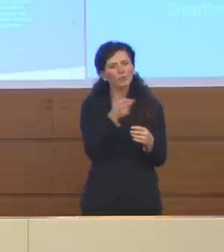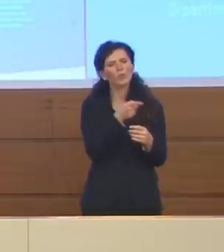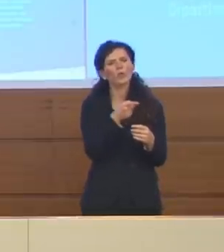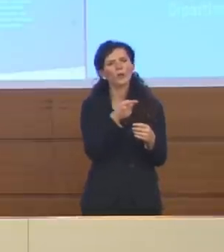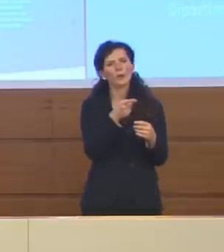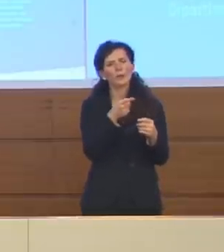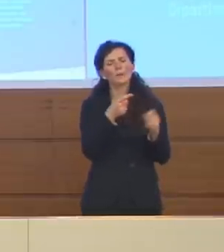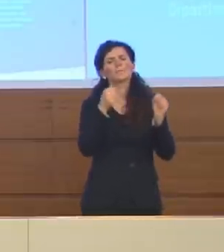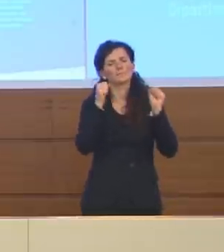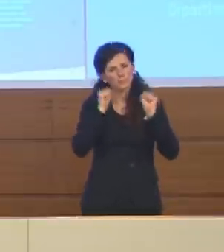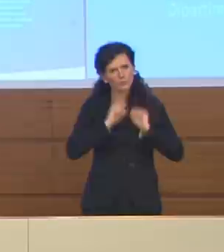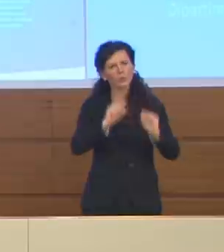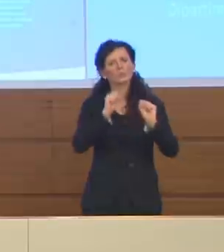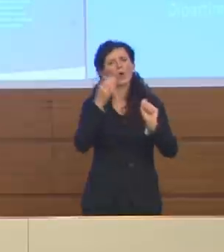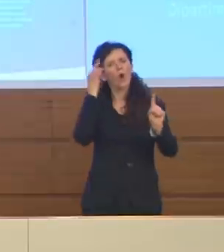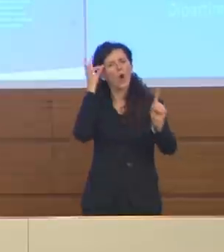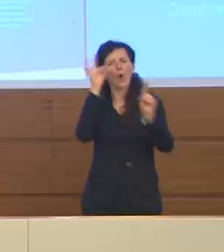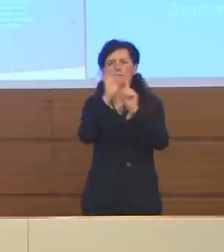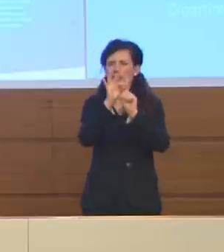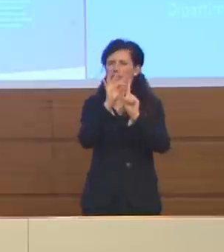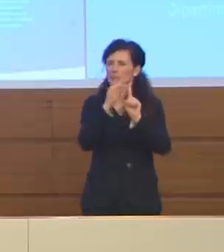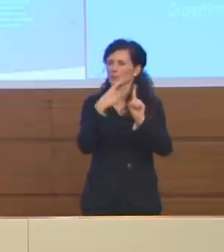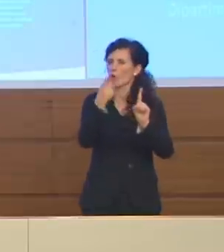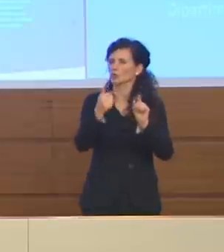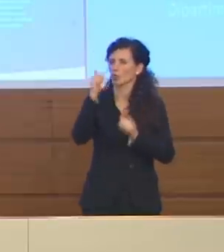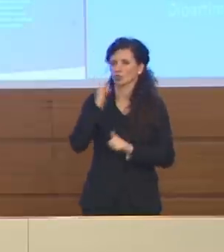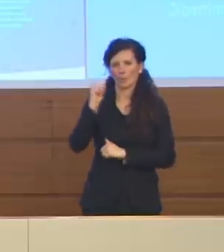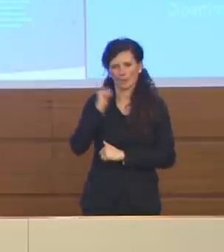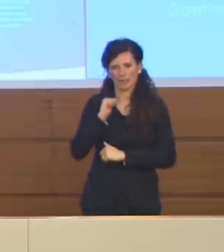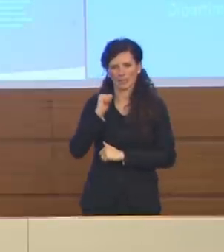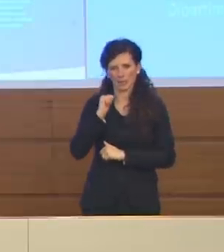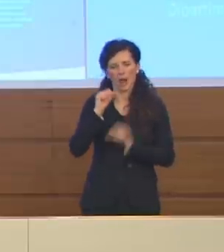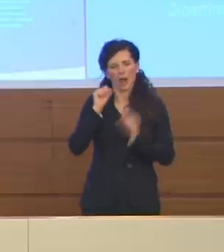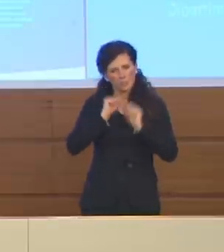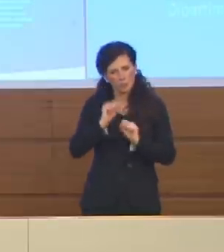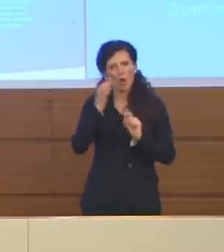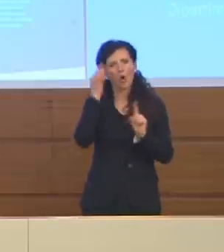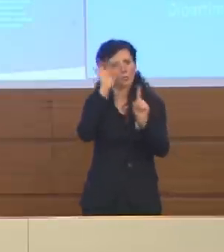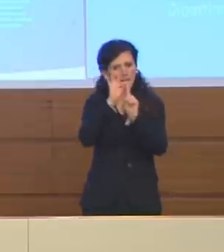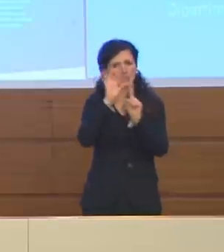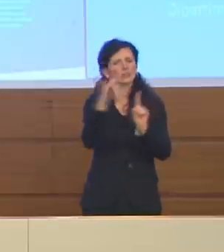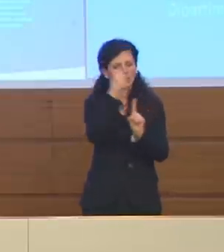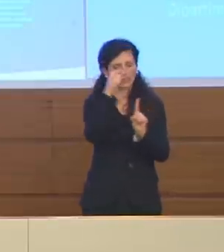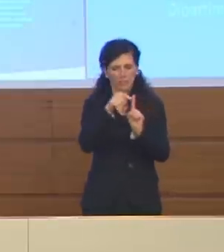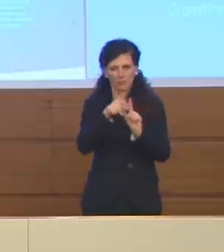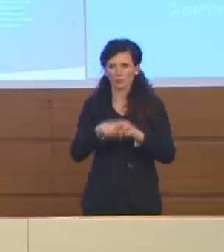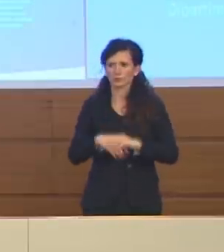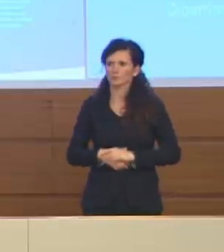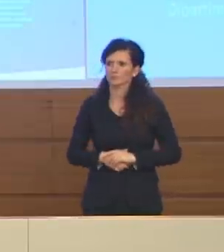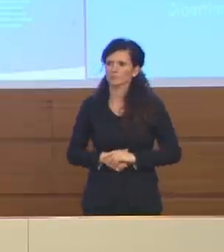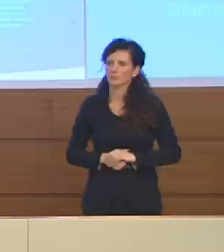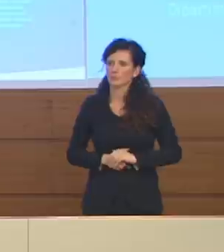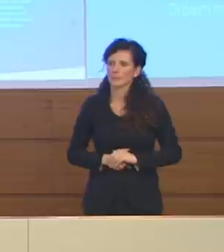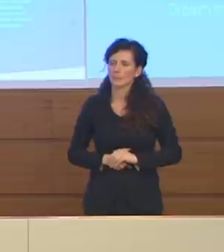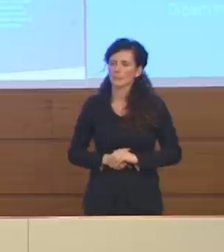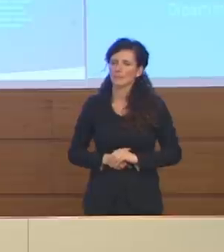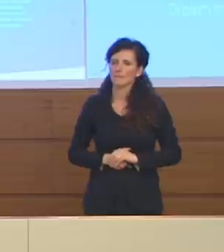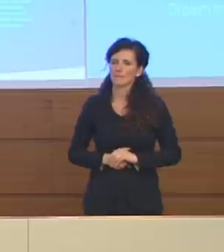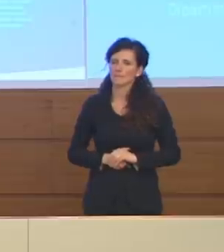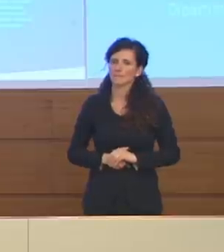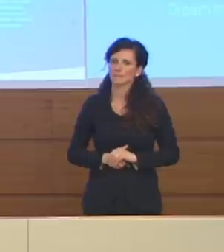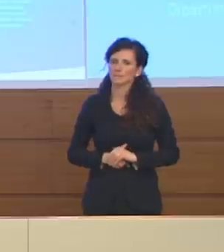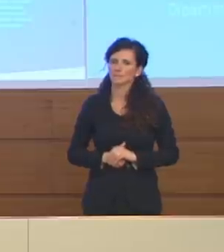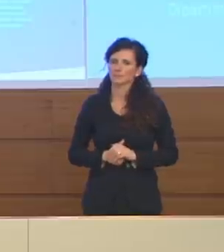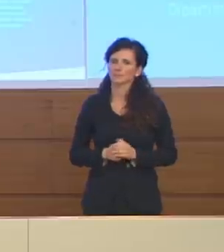all'obiettivo di cui vi ho fatto prima riferimento integrando però questo tipo di